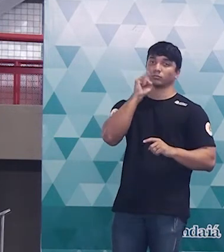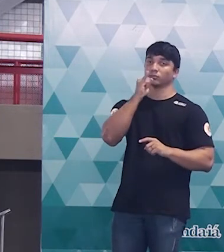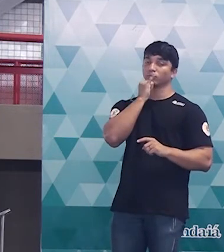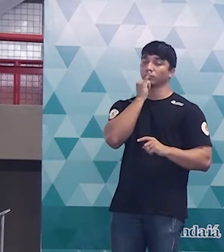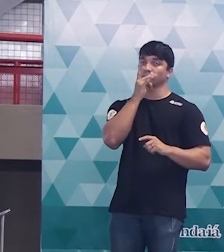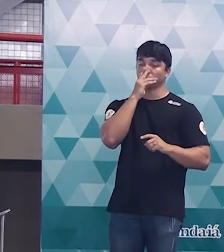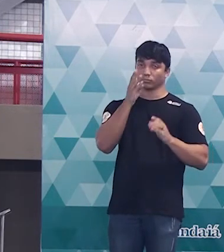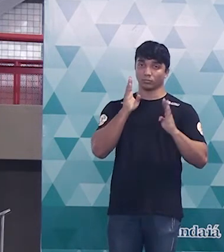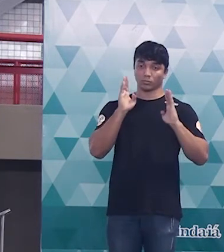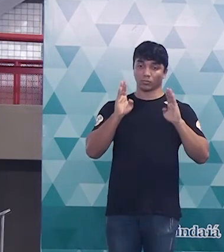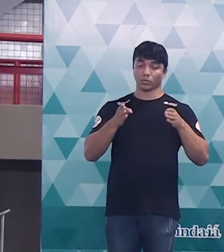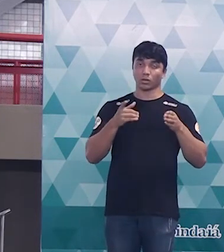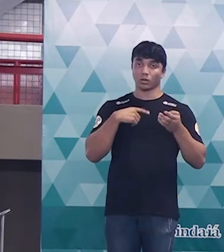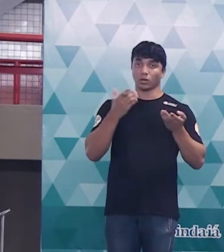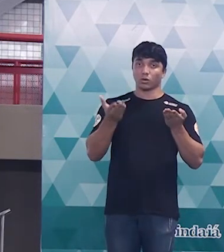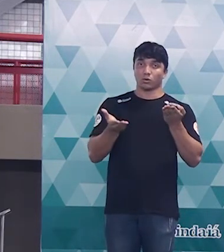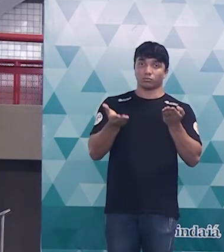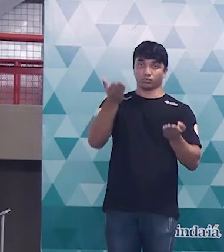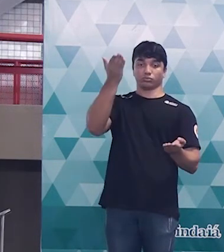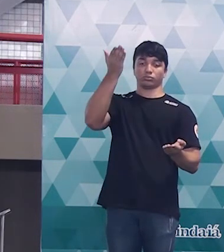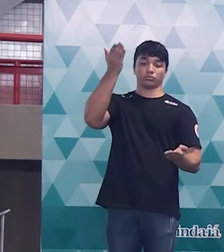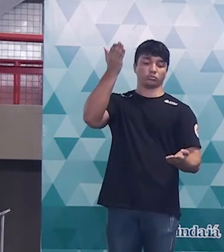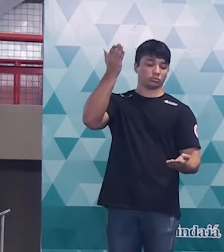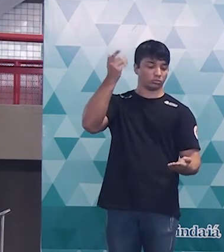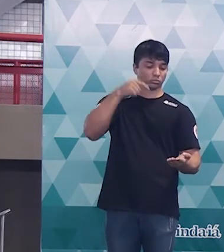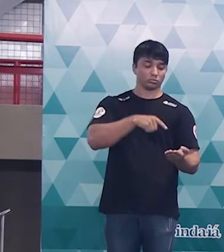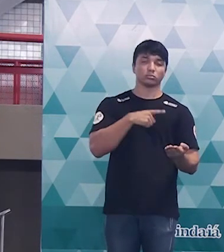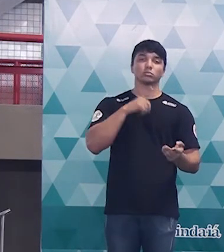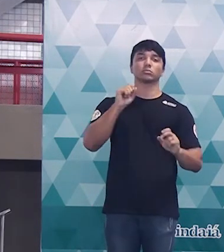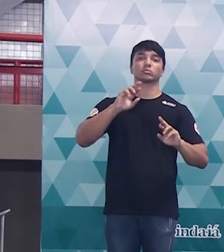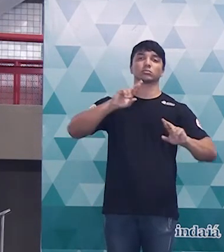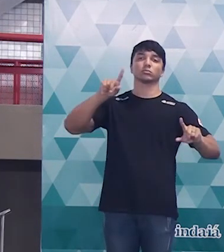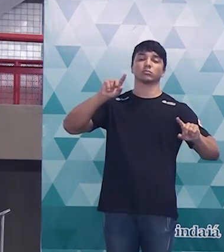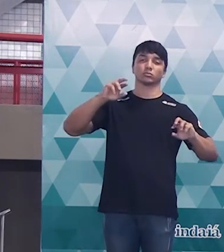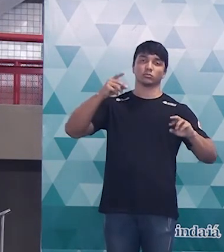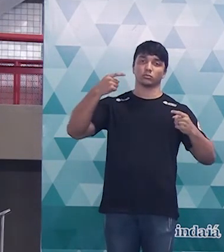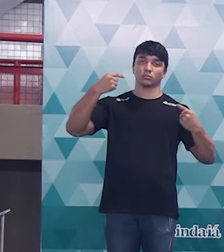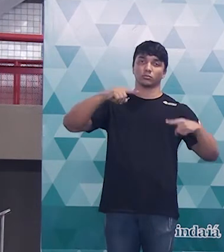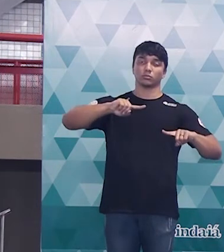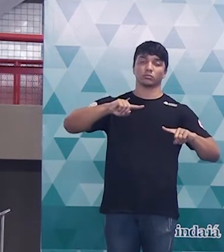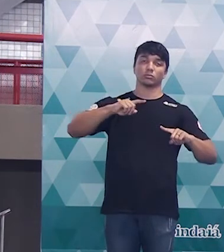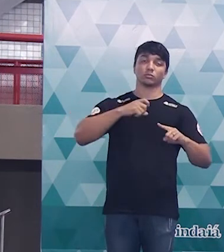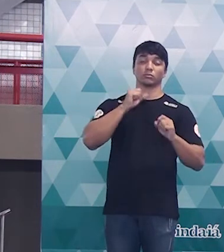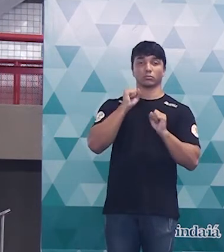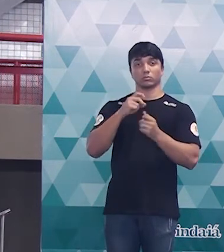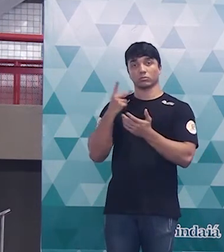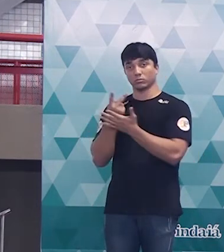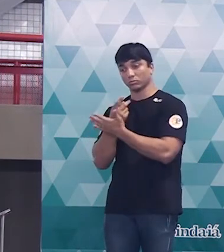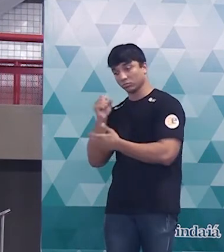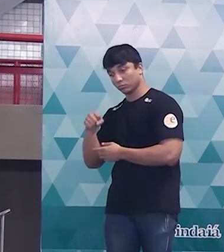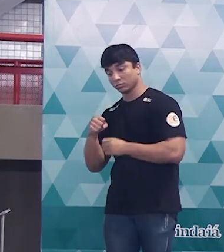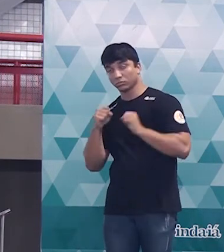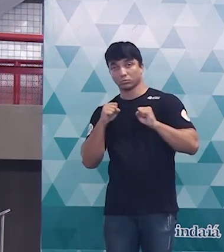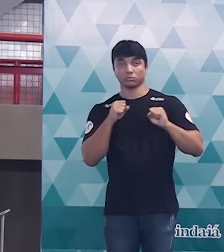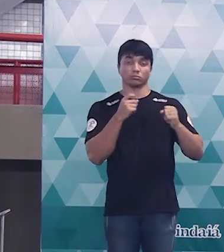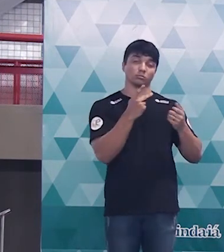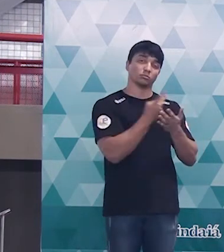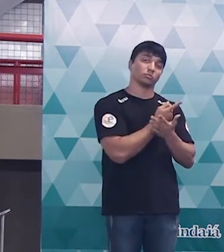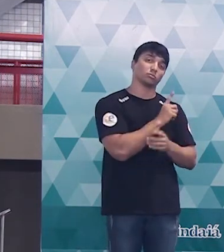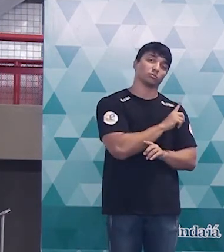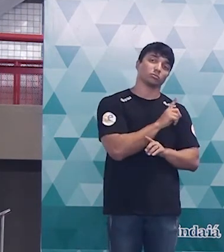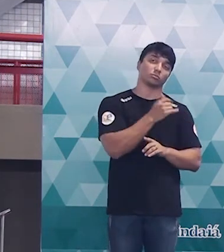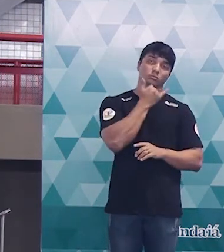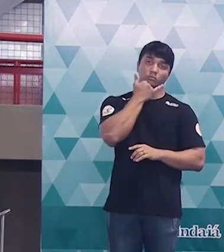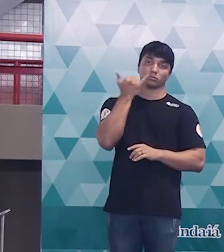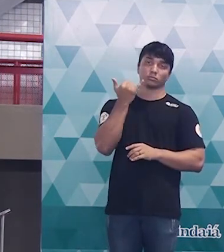uma aumenta, a outra diminui, elas são inversamente proporcionais? Pode ser que sim, pode